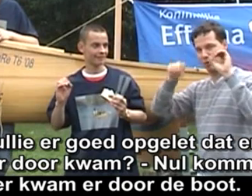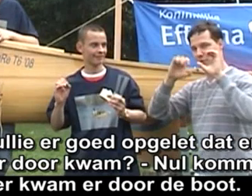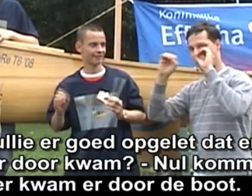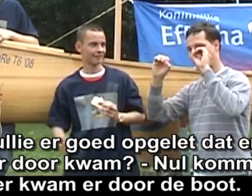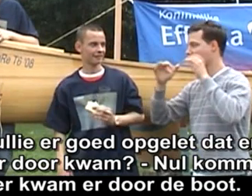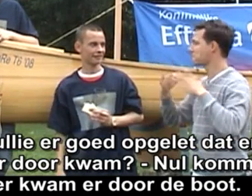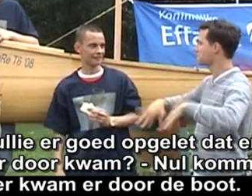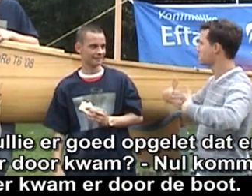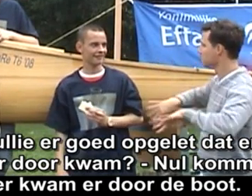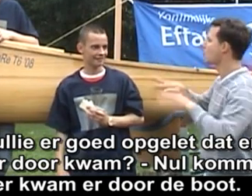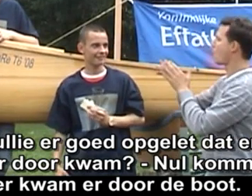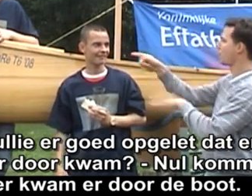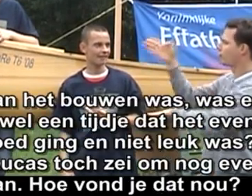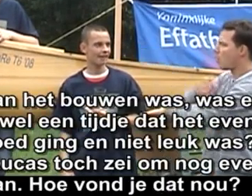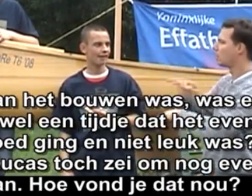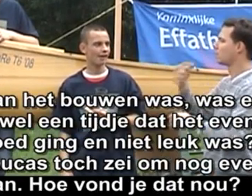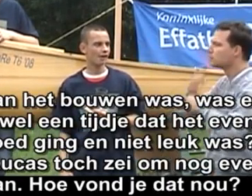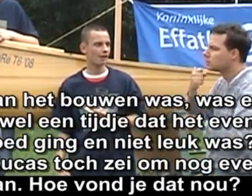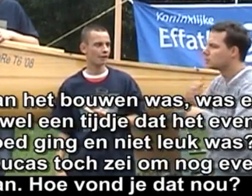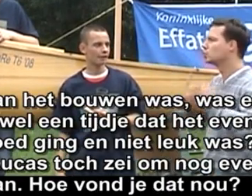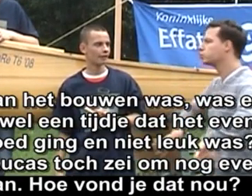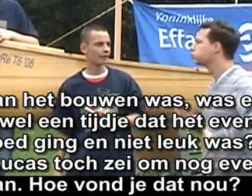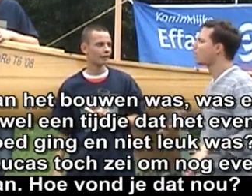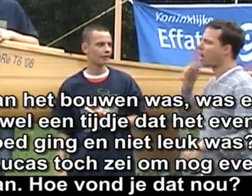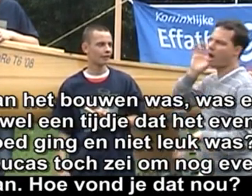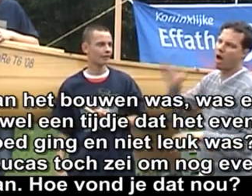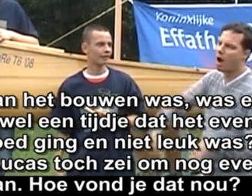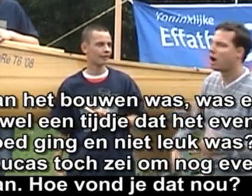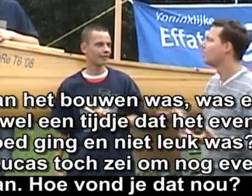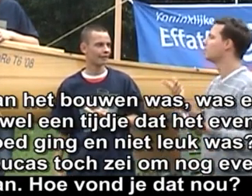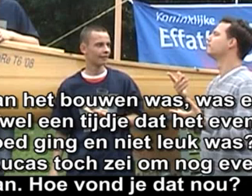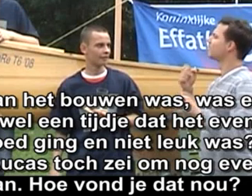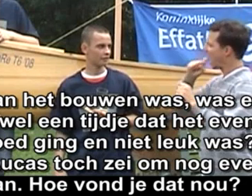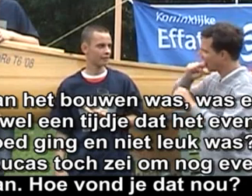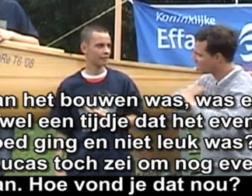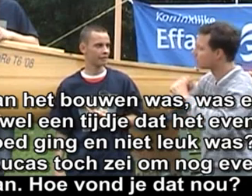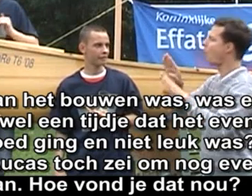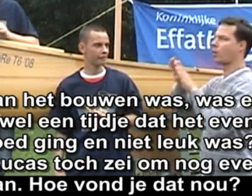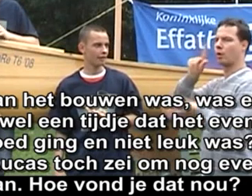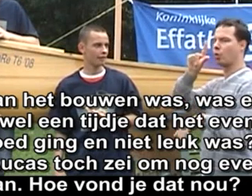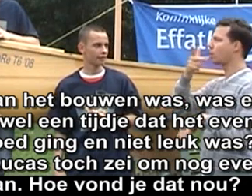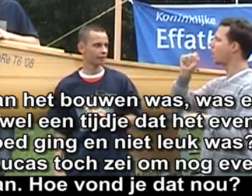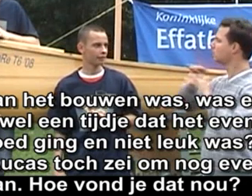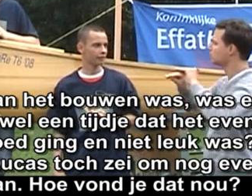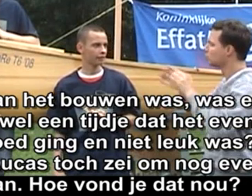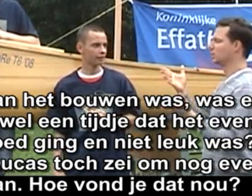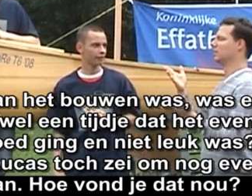er weer doorheen, 0,0 water door de boot. Hoe je daar dan mee aan het bouwen was en ook nog wel eens een tijdje had van dat het